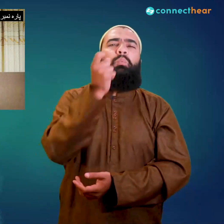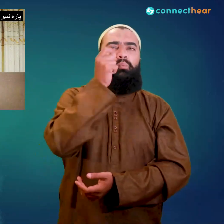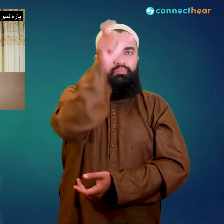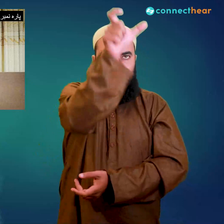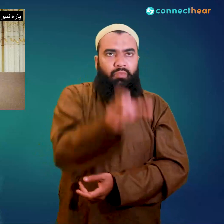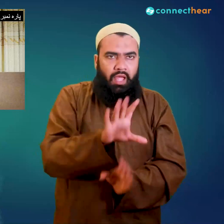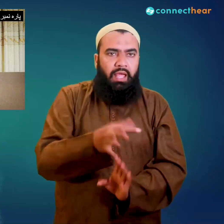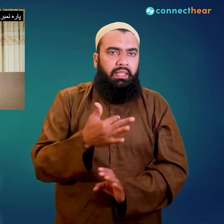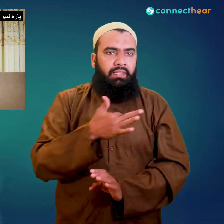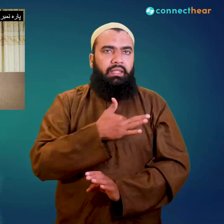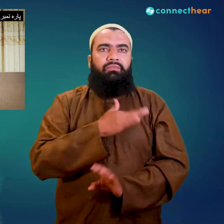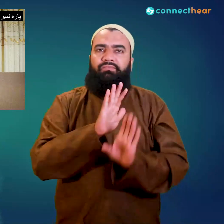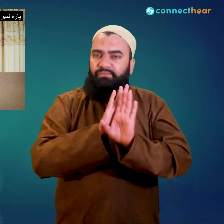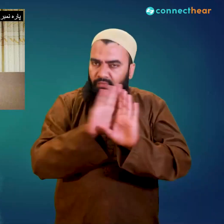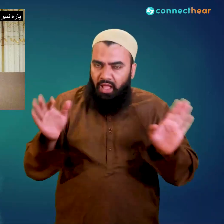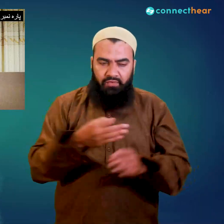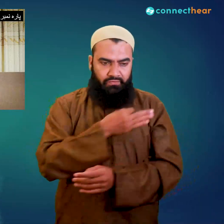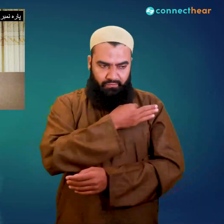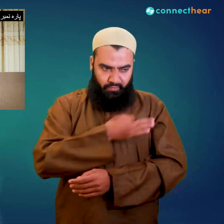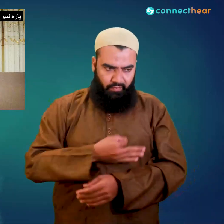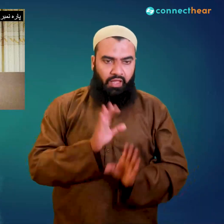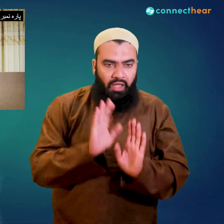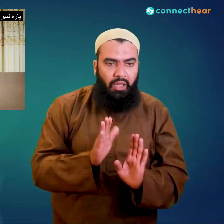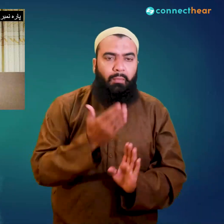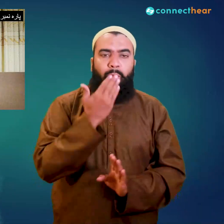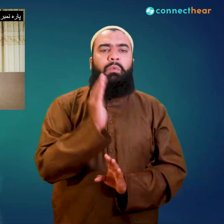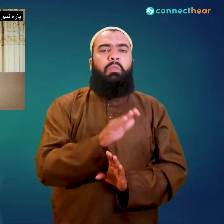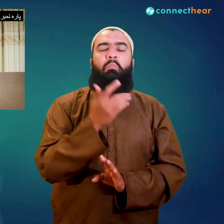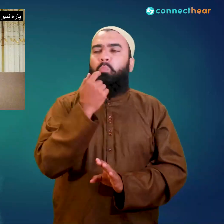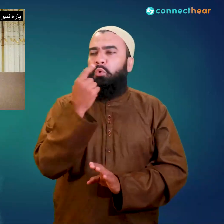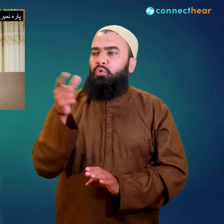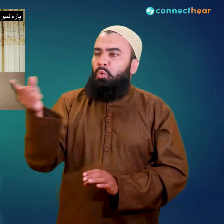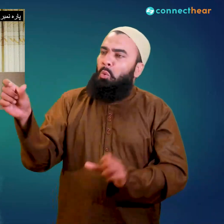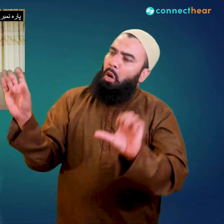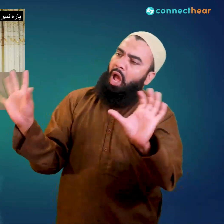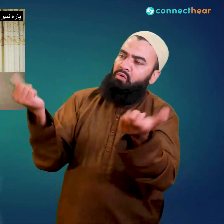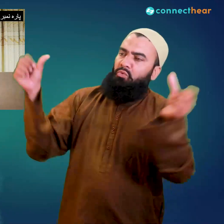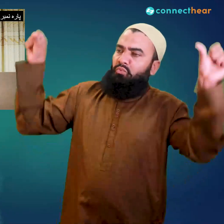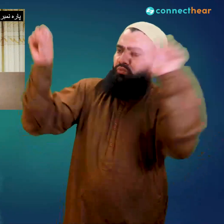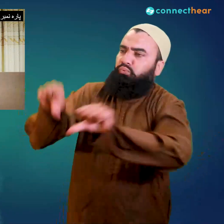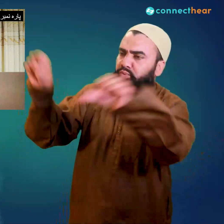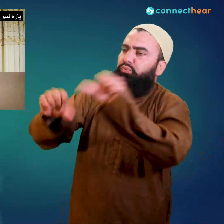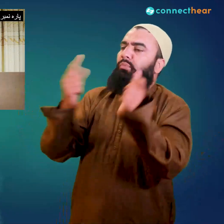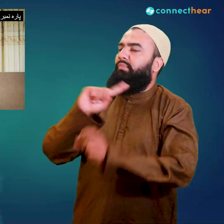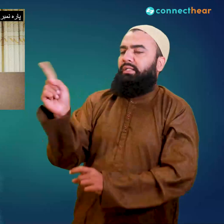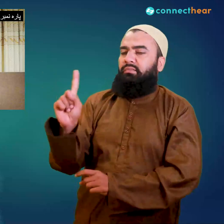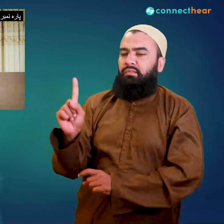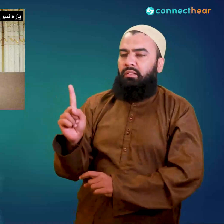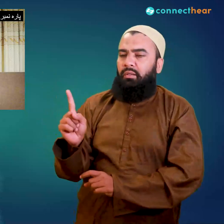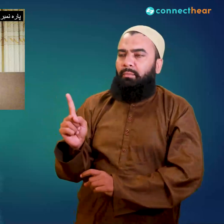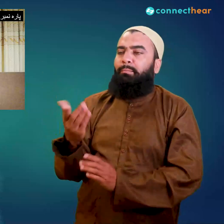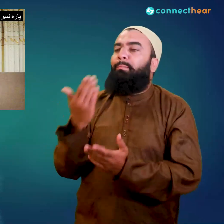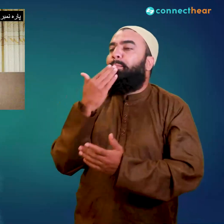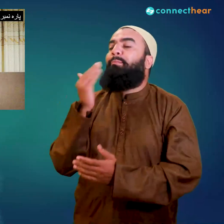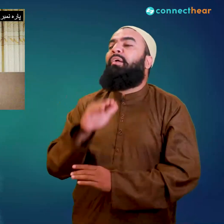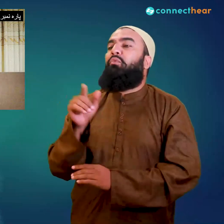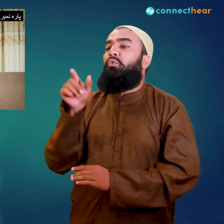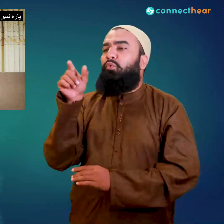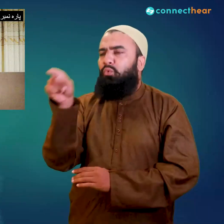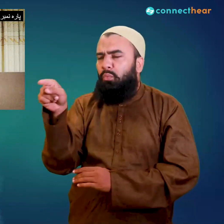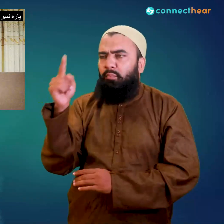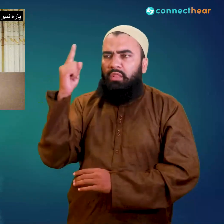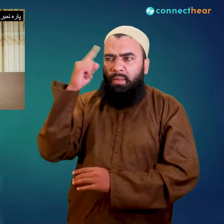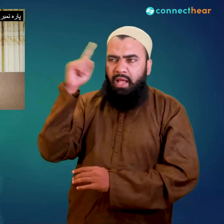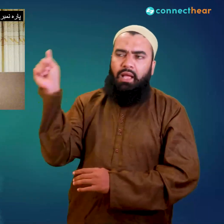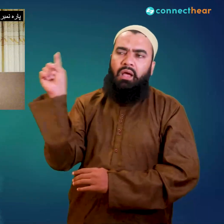سلیم والا آدمی اس طرح کے الفاظ استعمال کر رہا ہے، اور جو واقعے کے شروع میں فرمایا گیا تھا کہ احسن القصص،